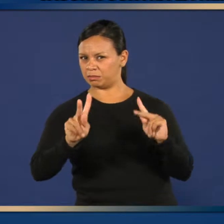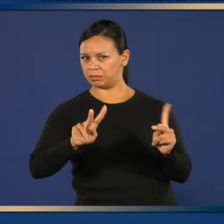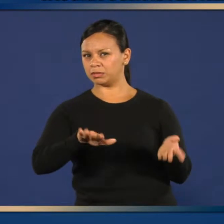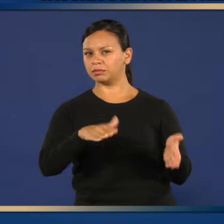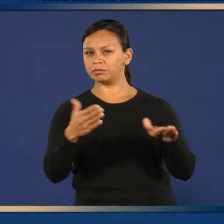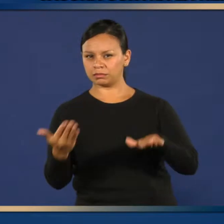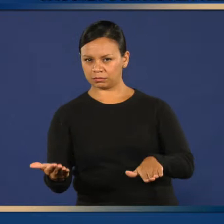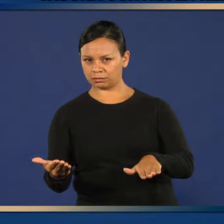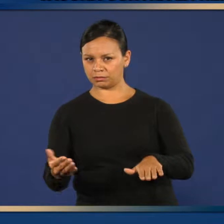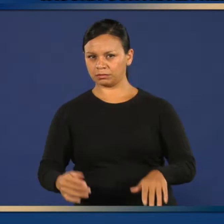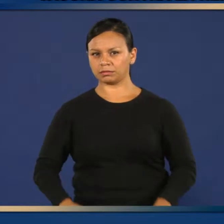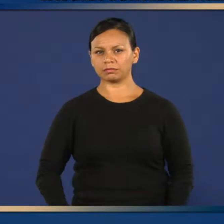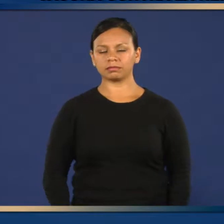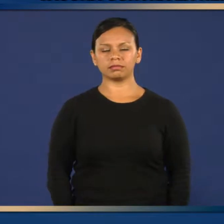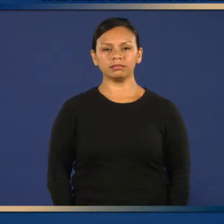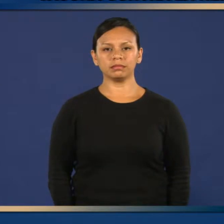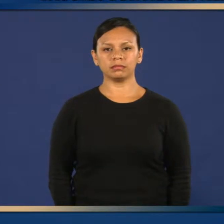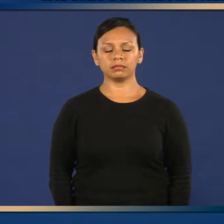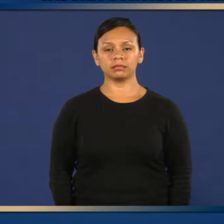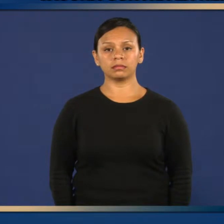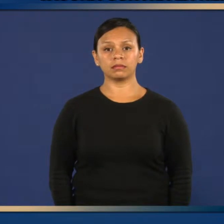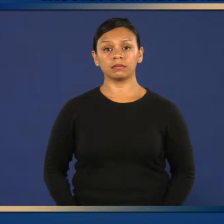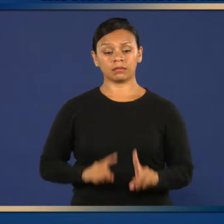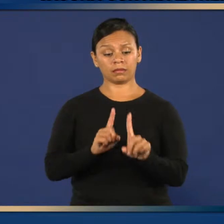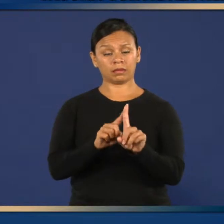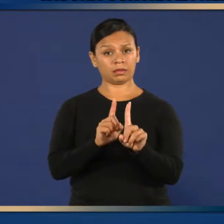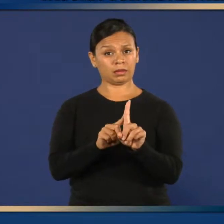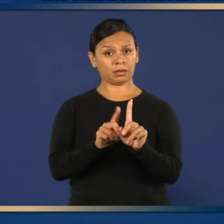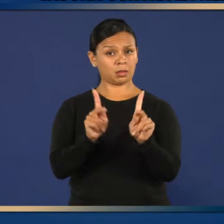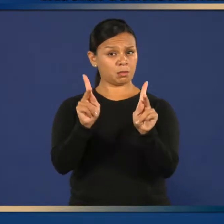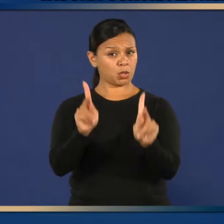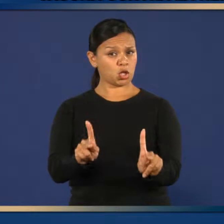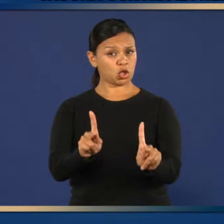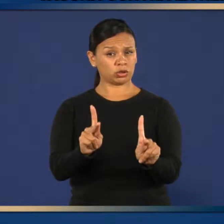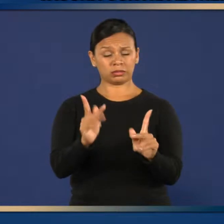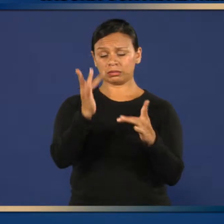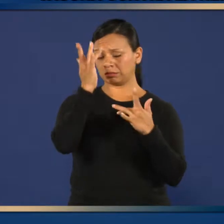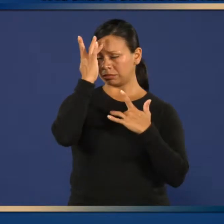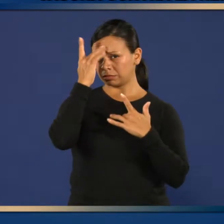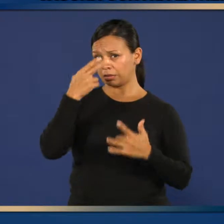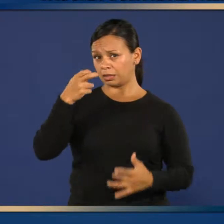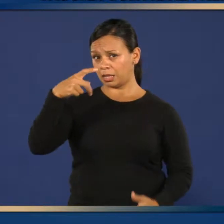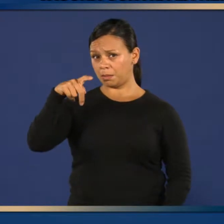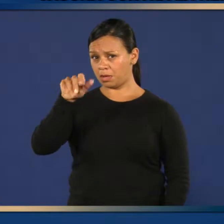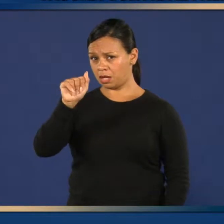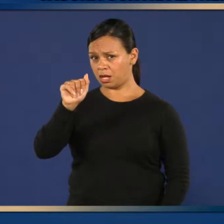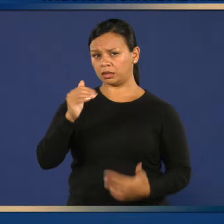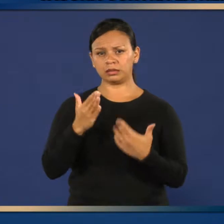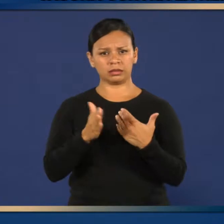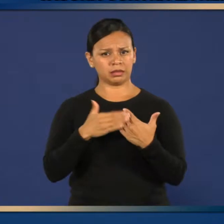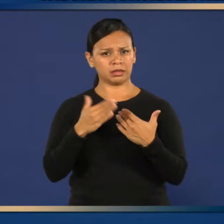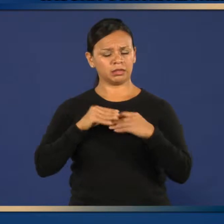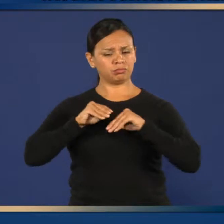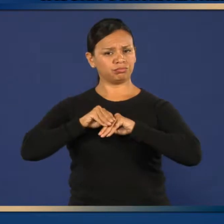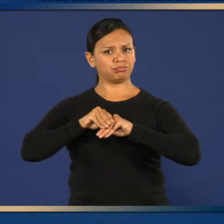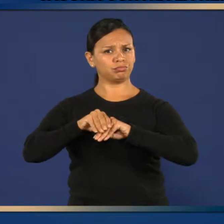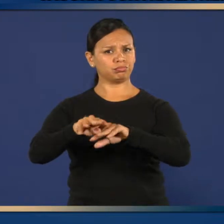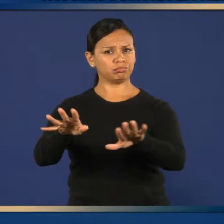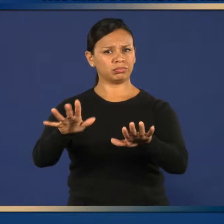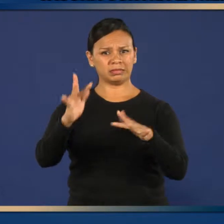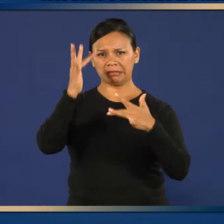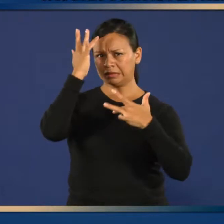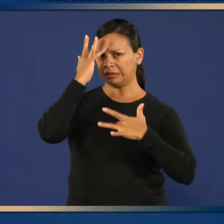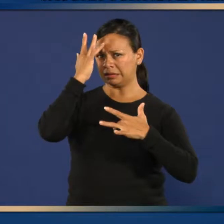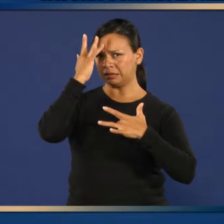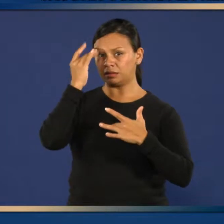una persona con hepatitis ha fácilmente puede pasar la enfermedad a otras personas en la misma